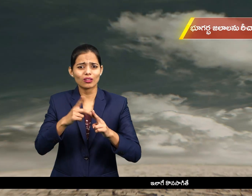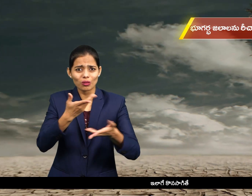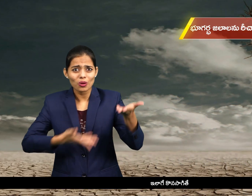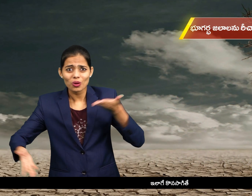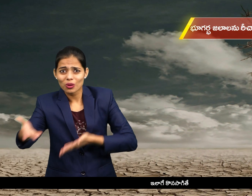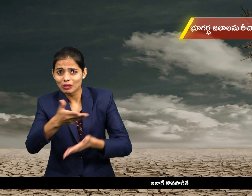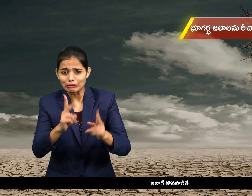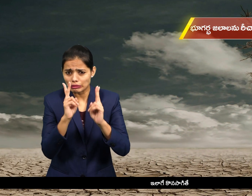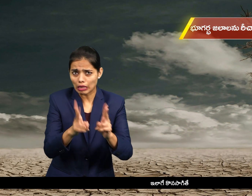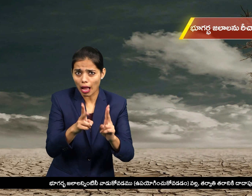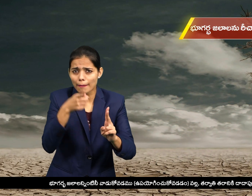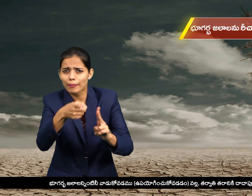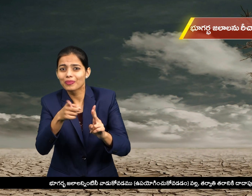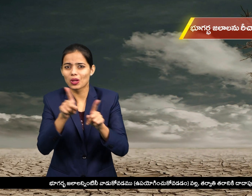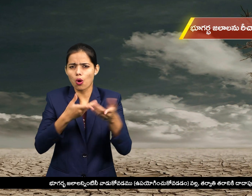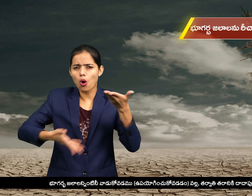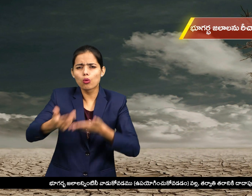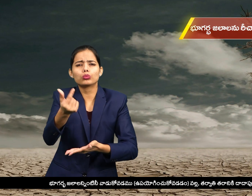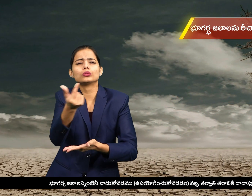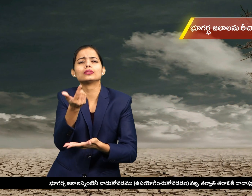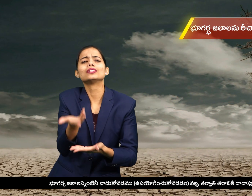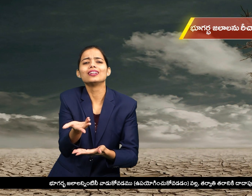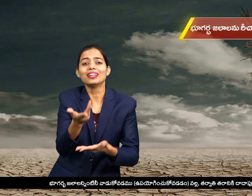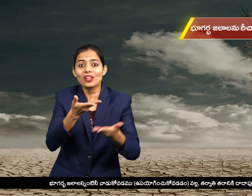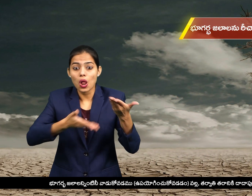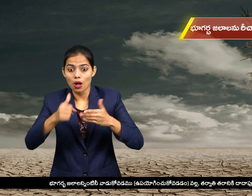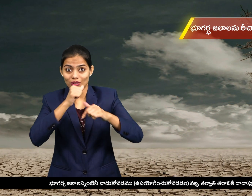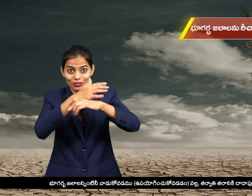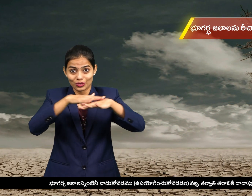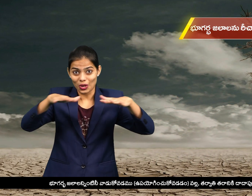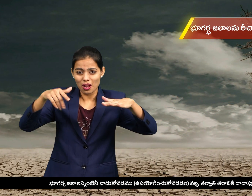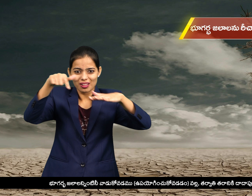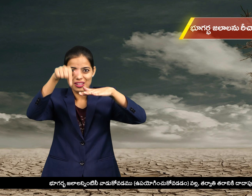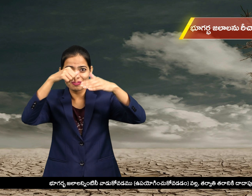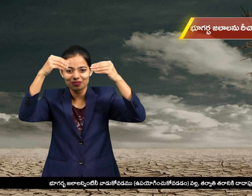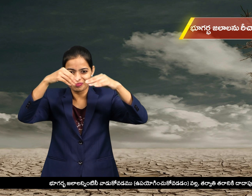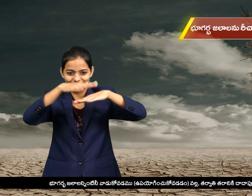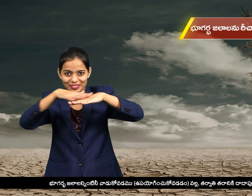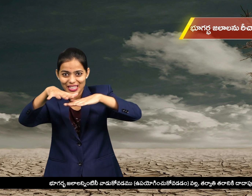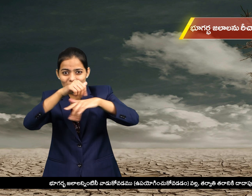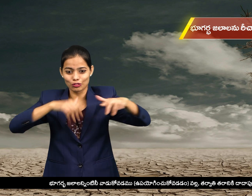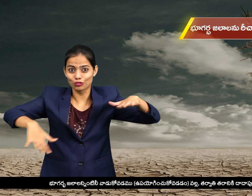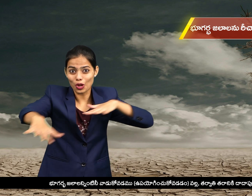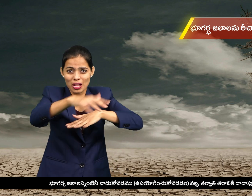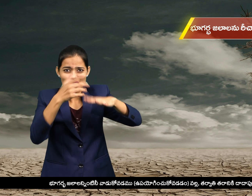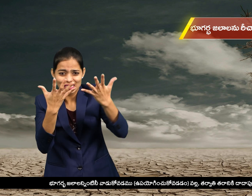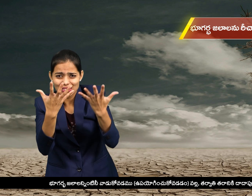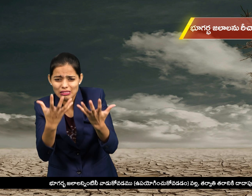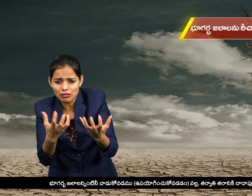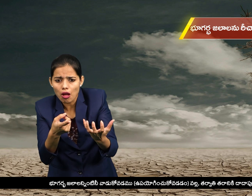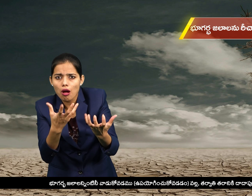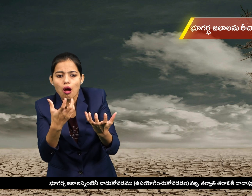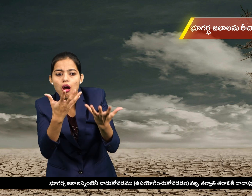ఇలా కొనసాగితే భూగర్భ జలాలన్నింటినీ వాడుకోవడం వల్ల తర్వాతి తరానికి దాదాపుగా